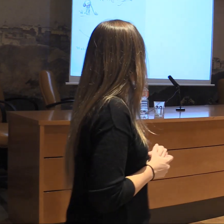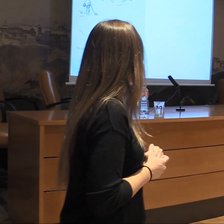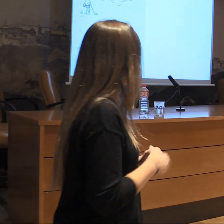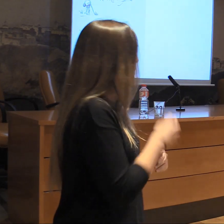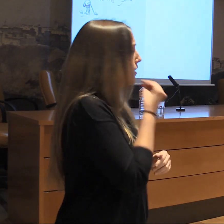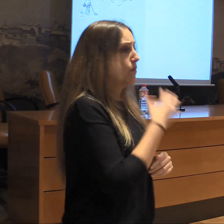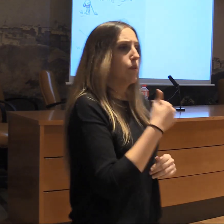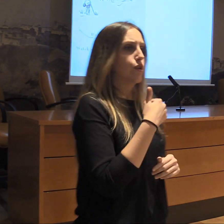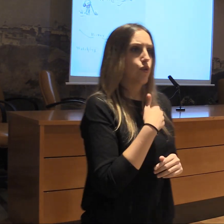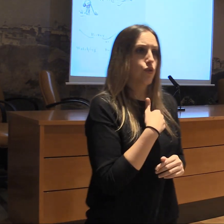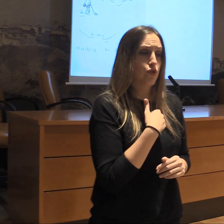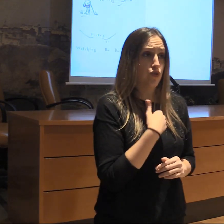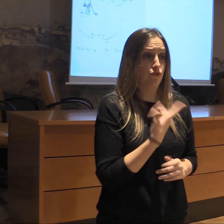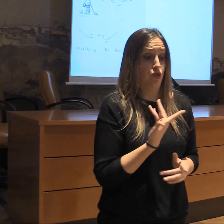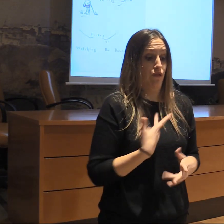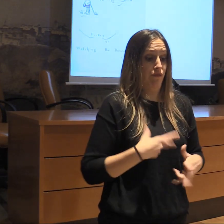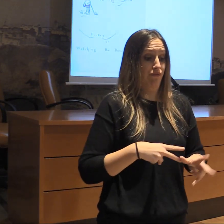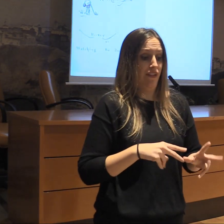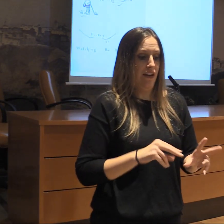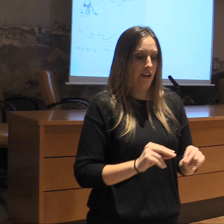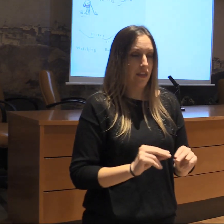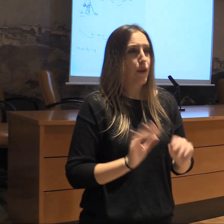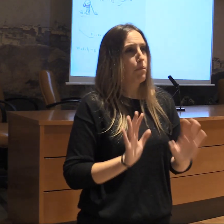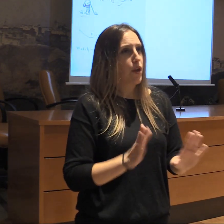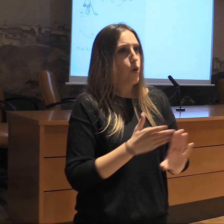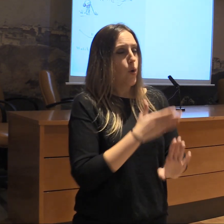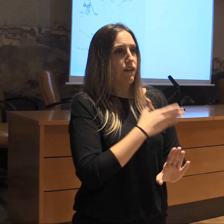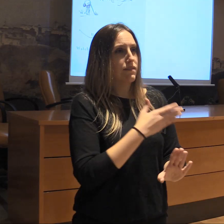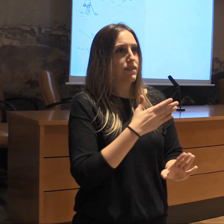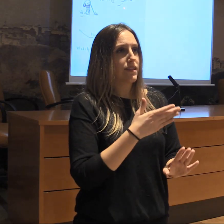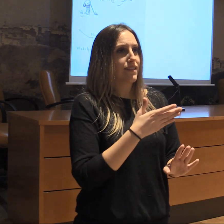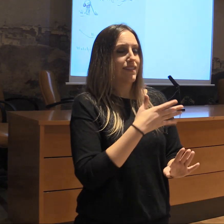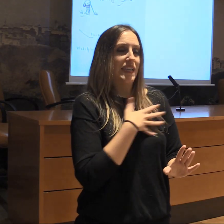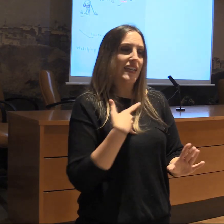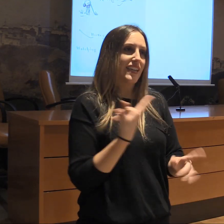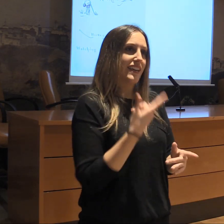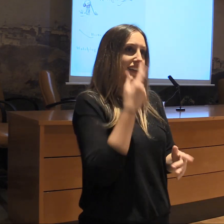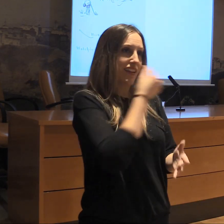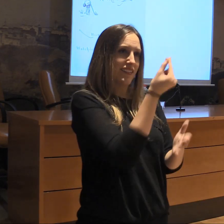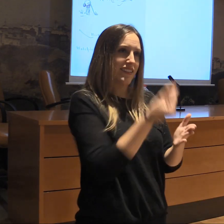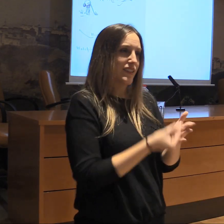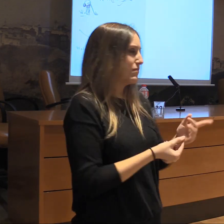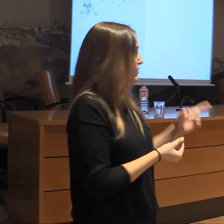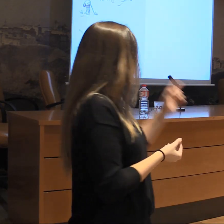querría terminar con Alan Turing, con este precioso dibujo que su madre hizo de él. Aquí se ven